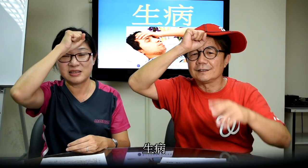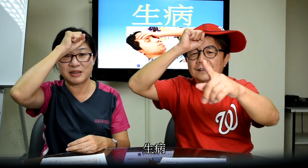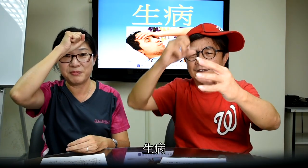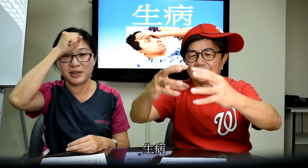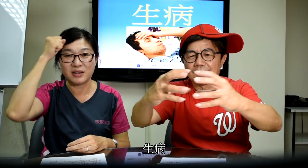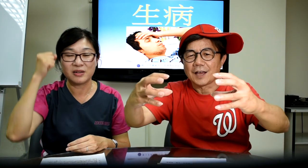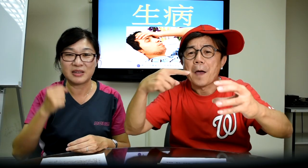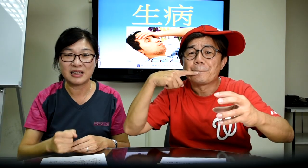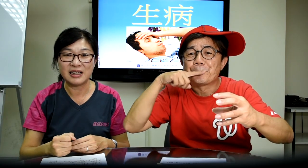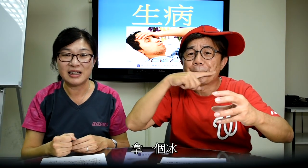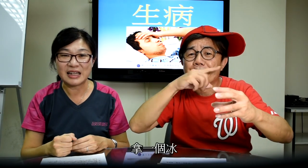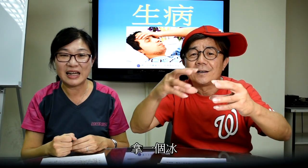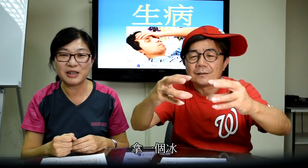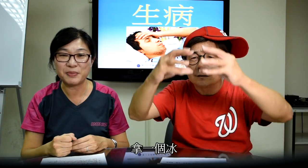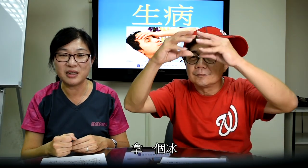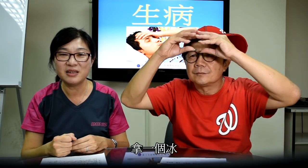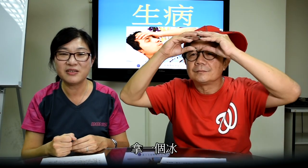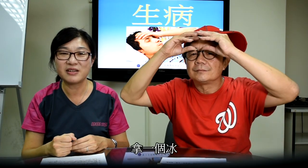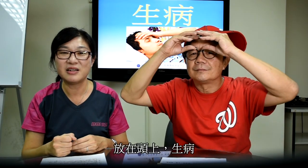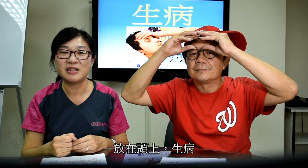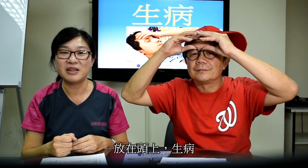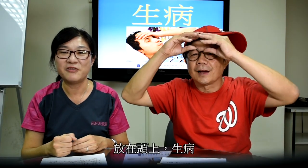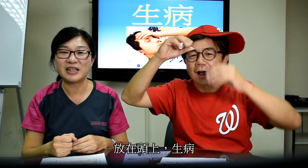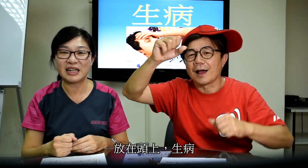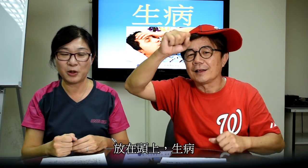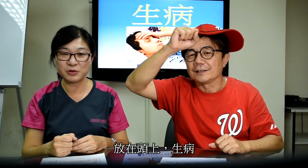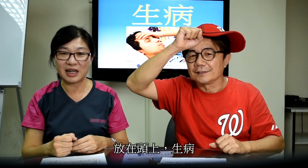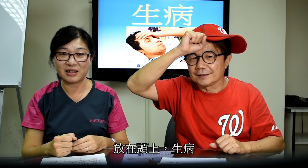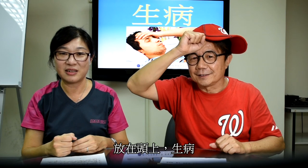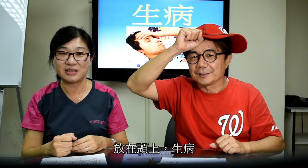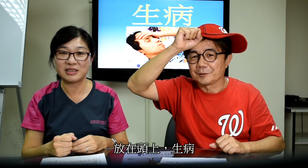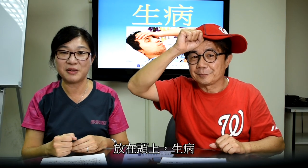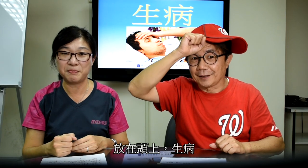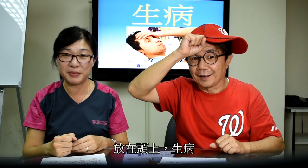生病，拿一个冰放在头上，生病。